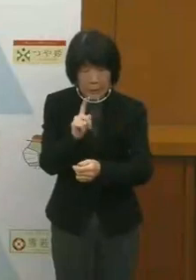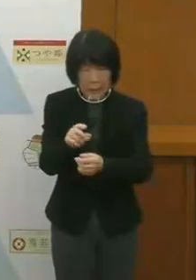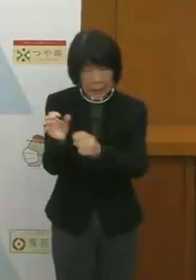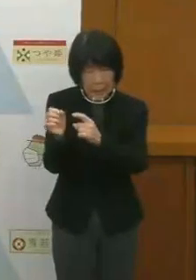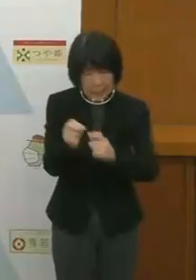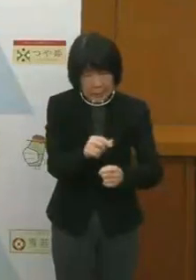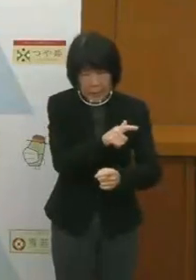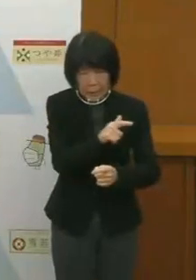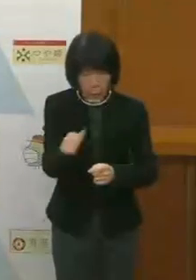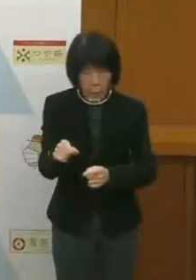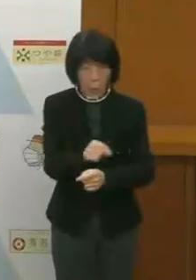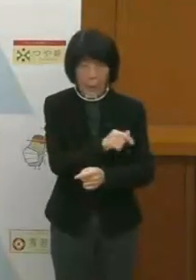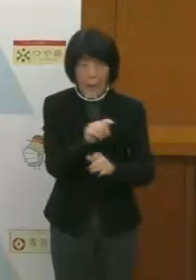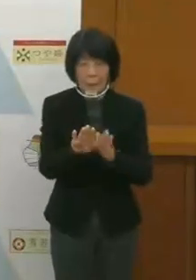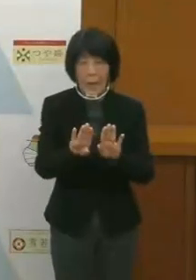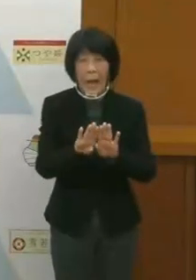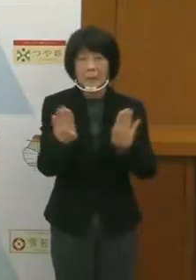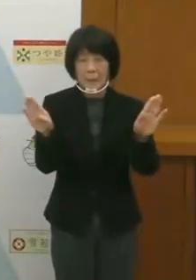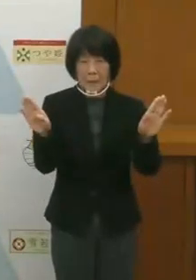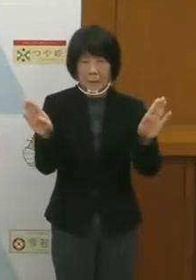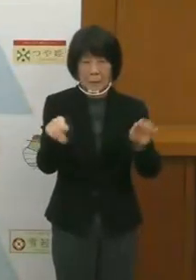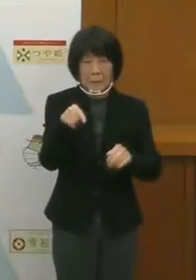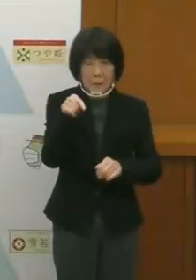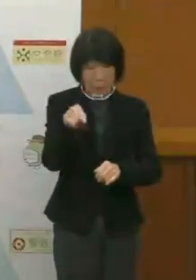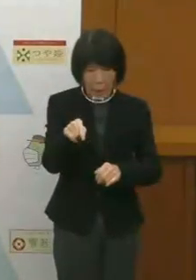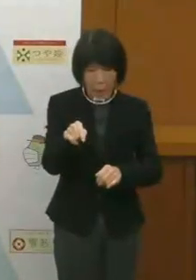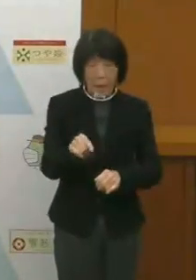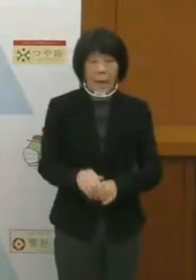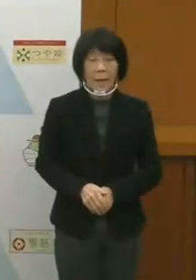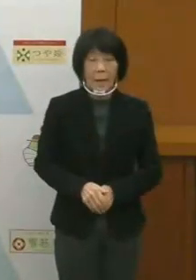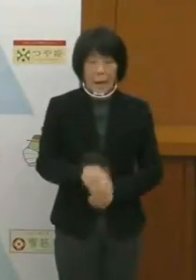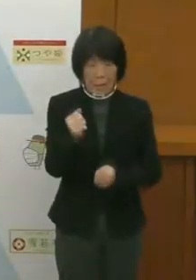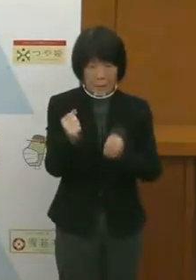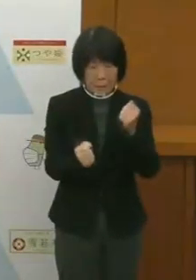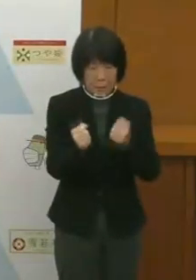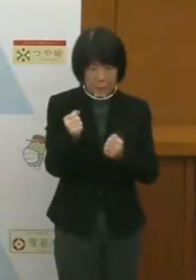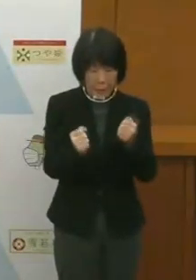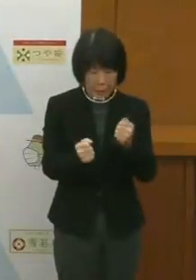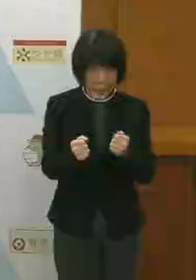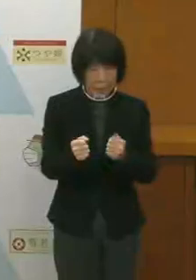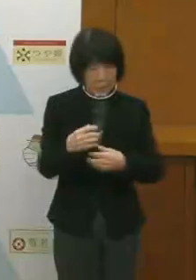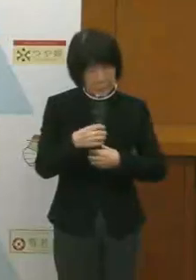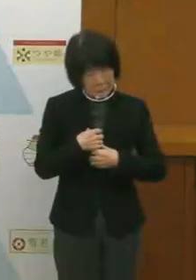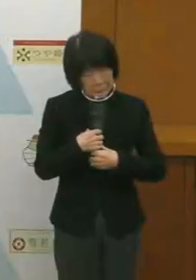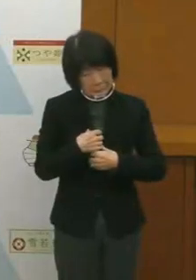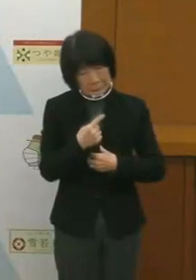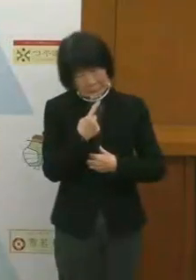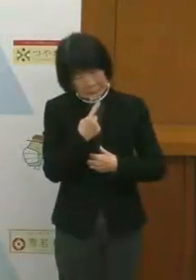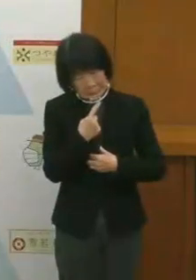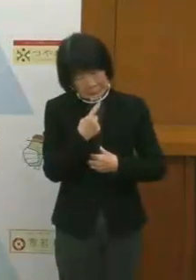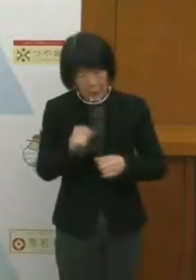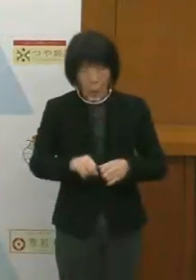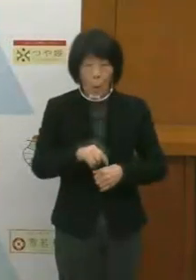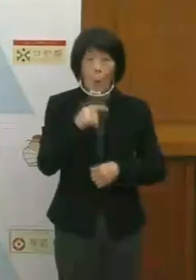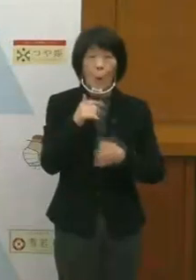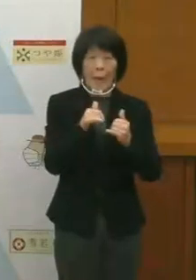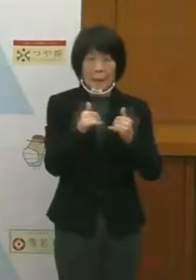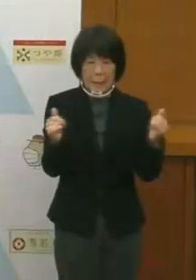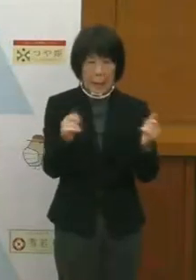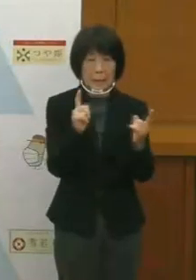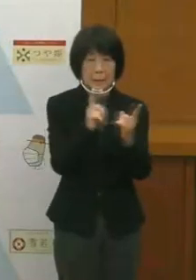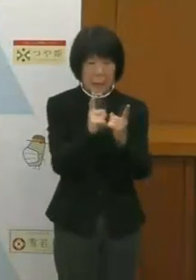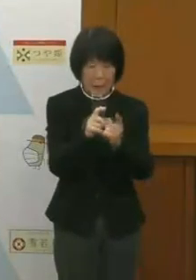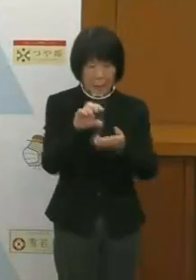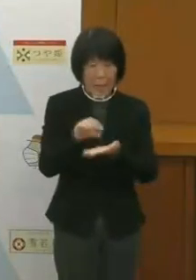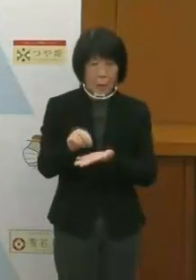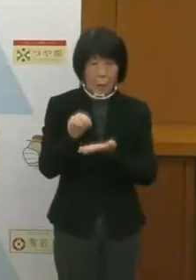開始いたします。この事業は自動車の運転に不安を持つ高齢者に対し、運